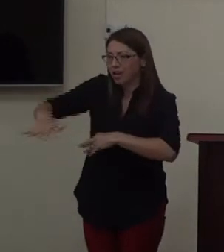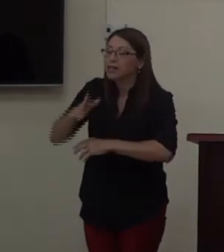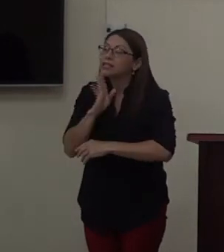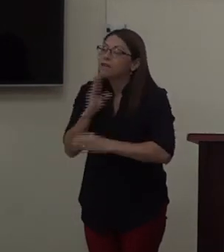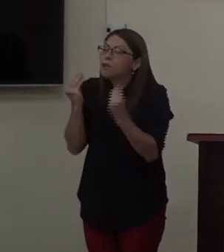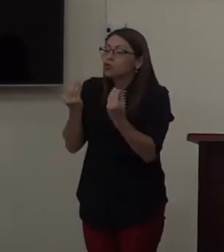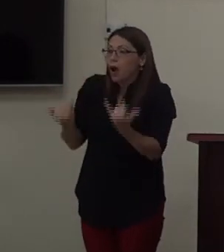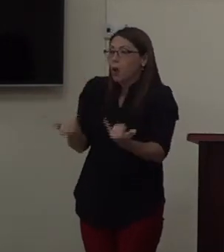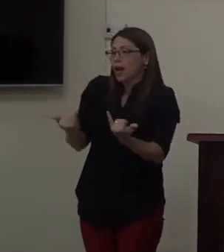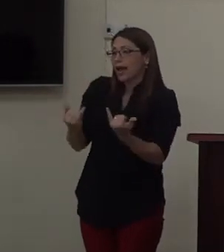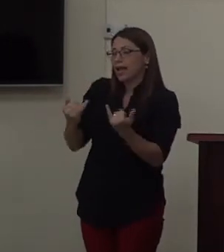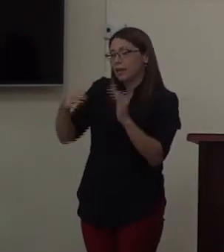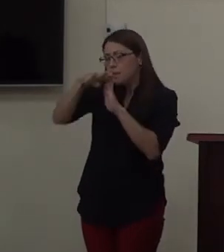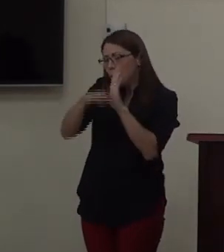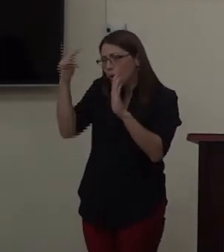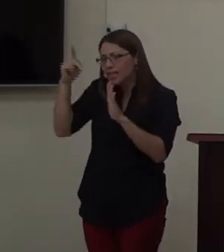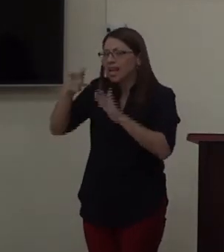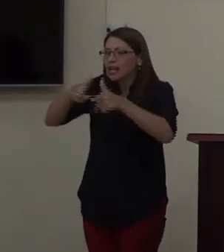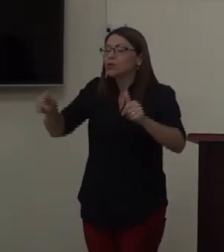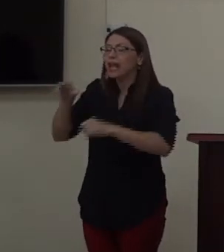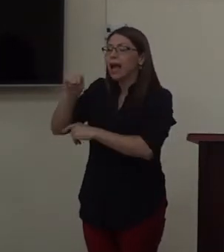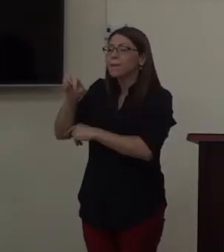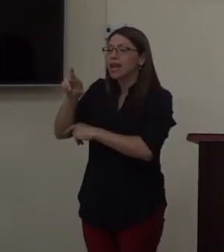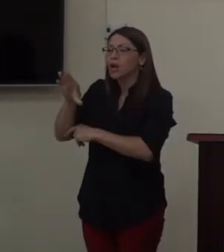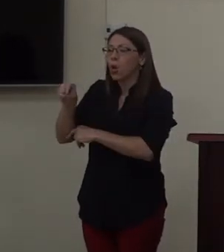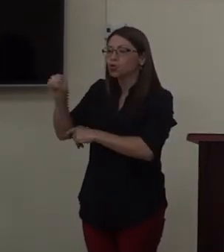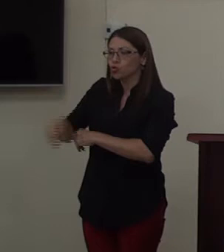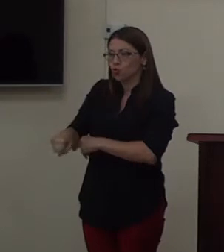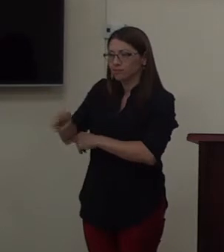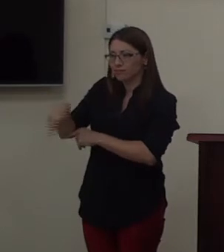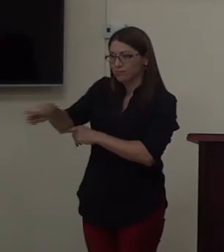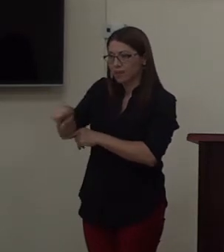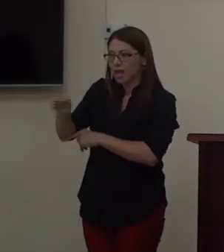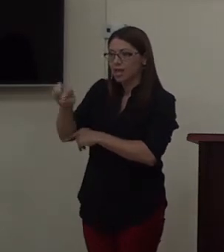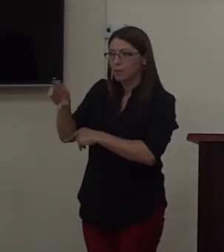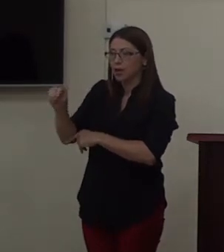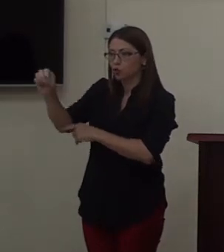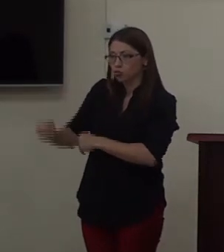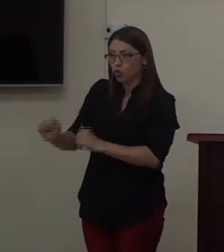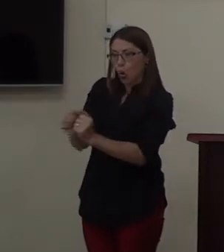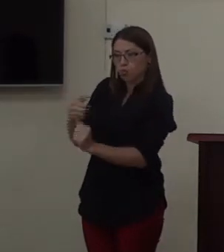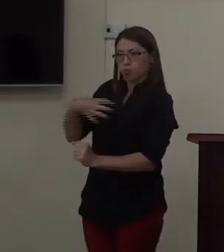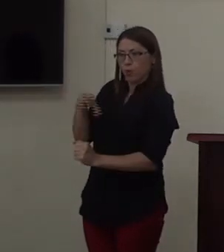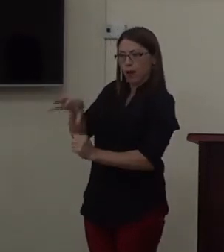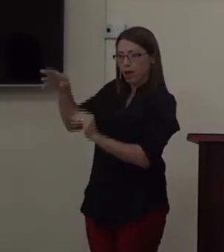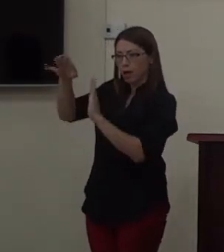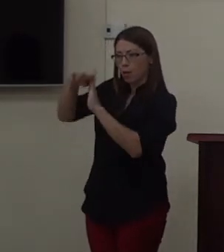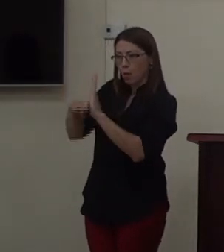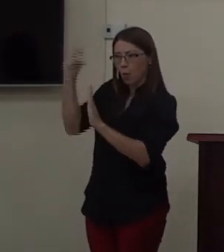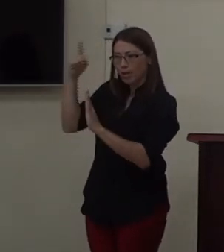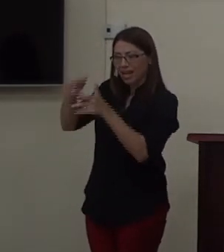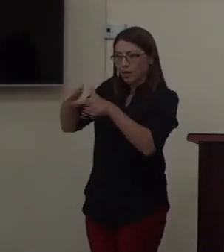ahora, por ejemplo, en política lingüística del Mercosur, ¿verdad? Y el Mercosur con su propia política lingüística. Entonces, hay que reconocer ese